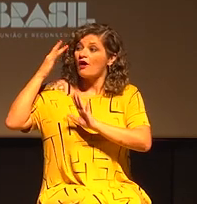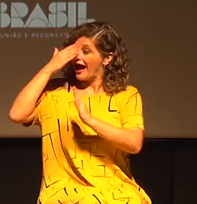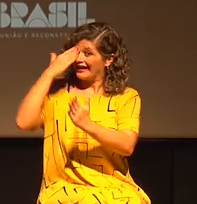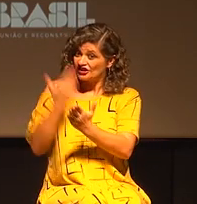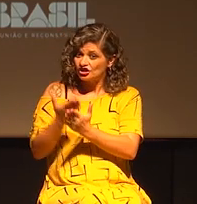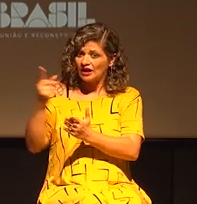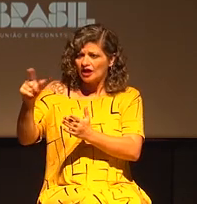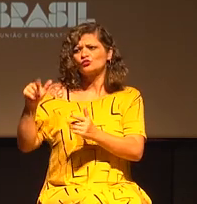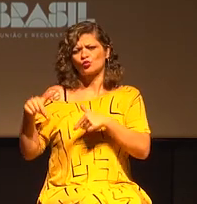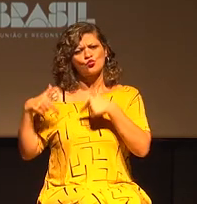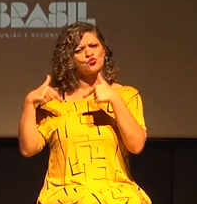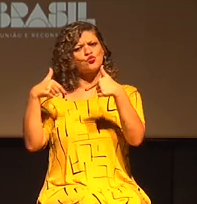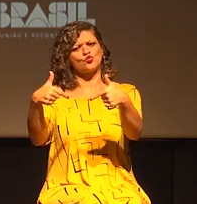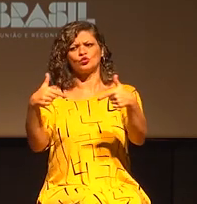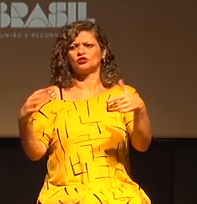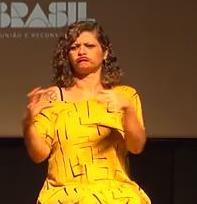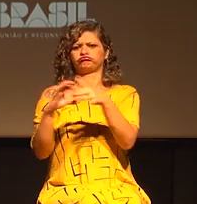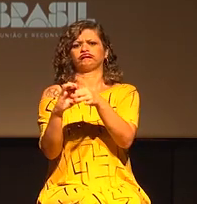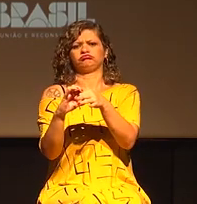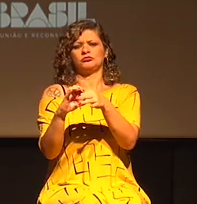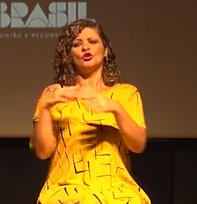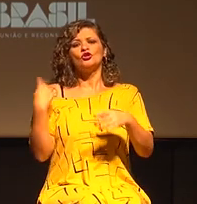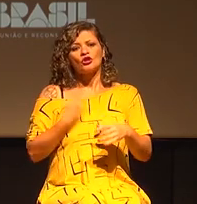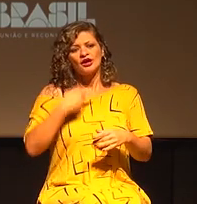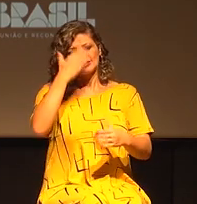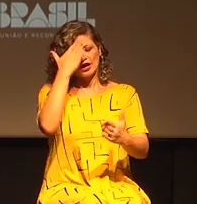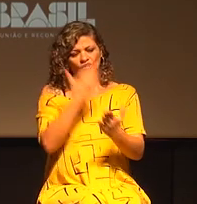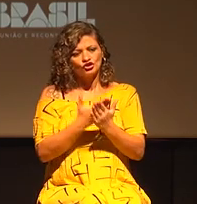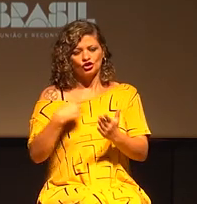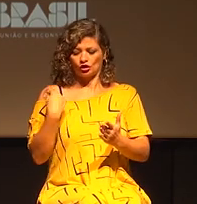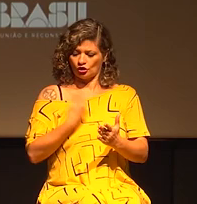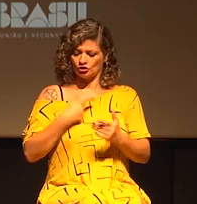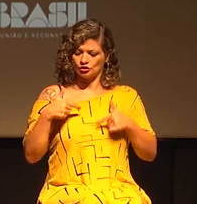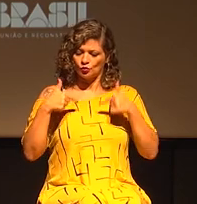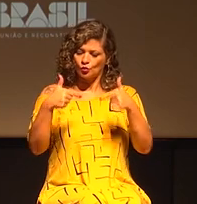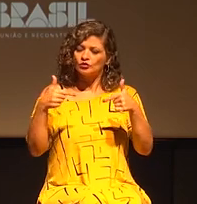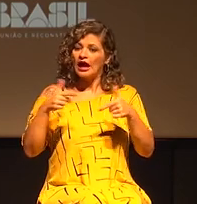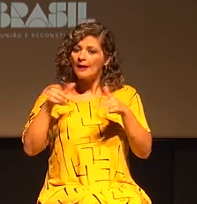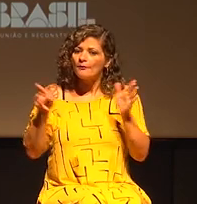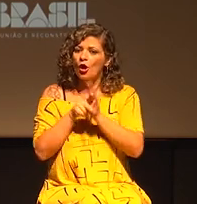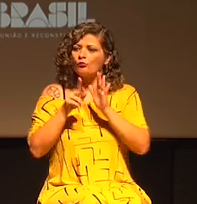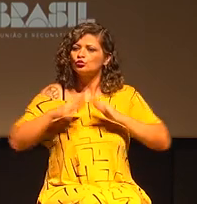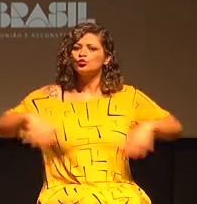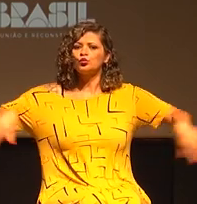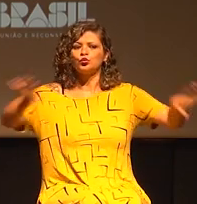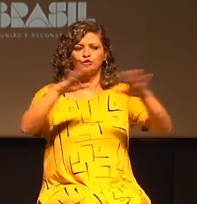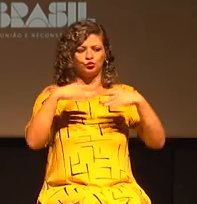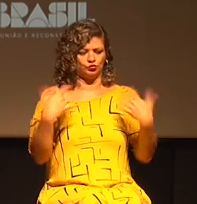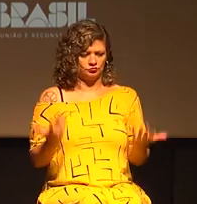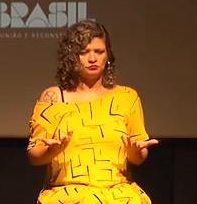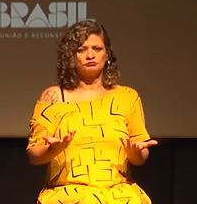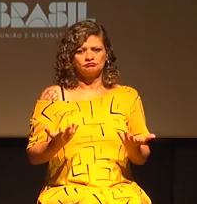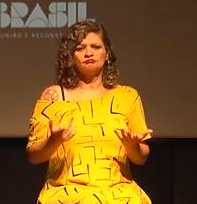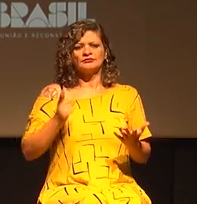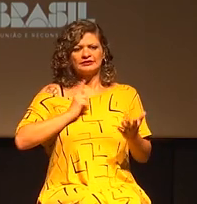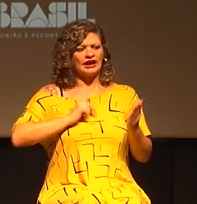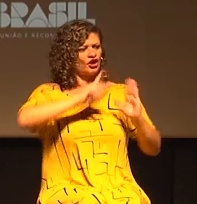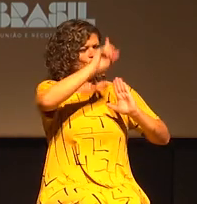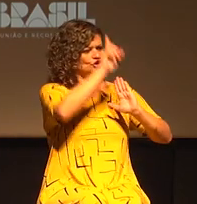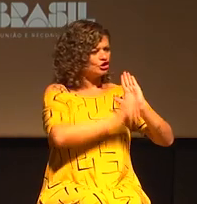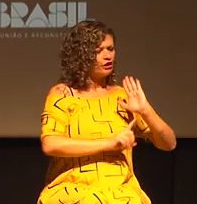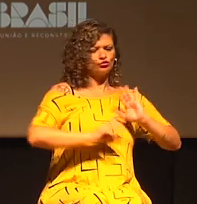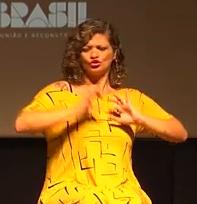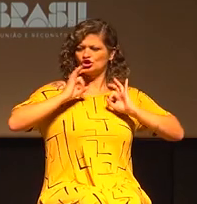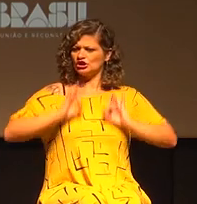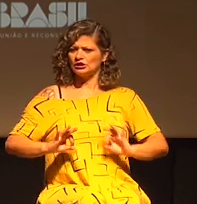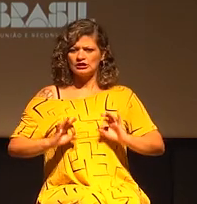a gente acredita que a nossa luta ela ela é de todos né que acreditam nisso que que existe um direito e dignidade mínima para